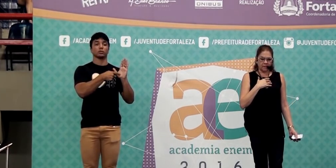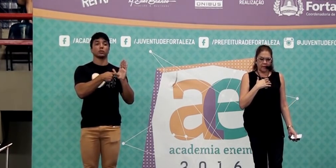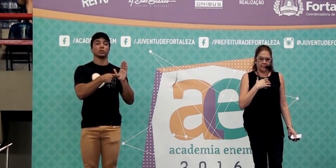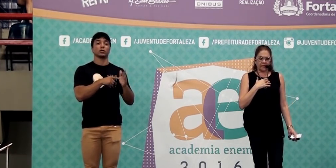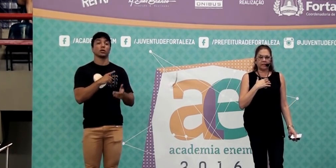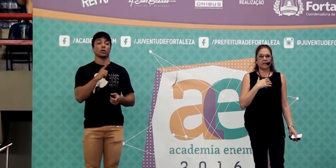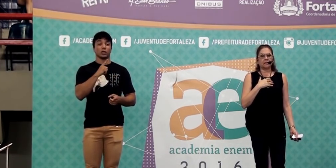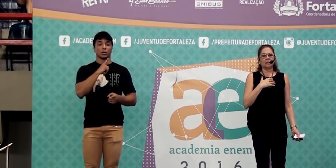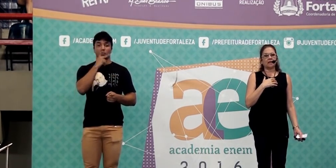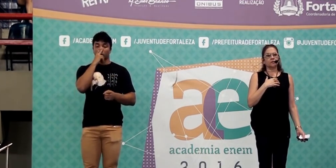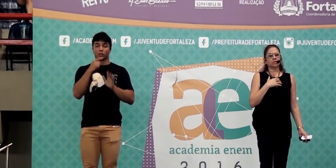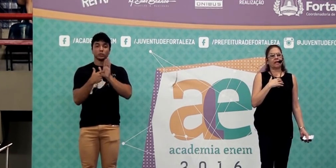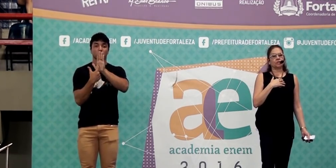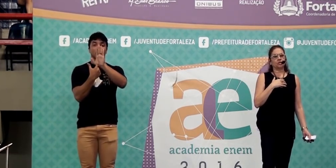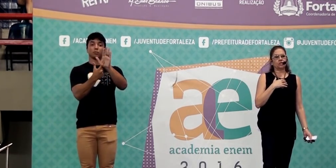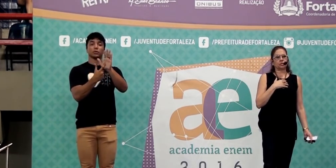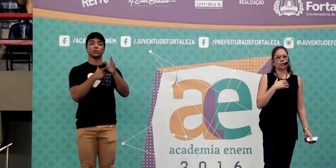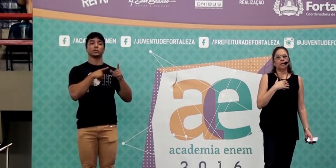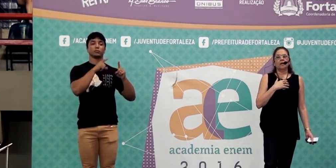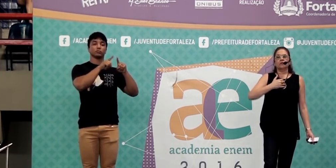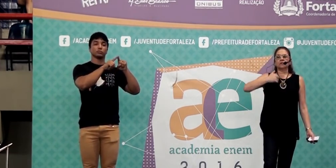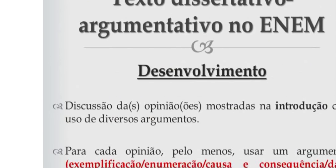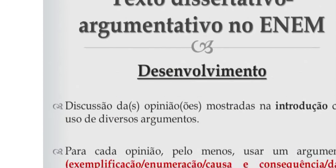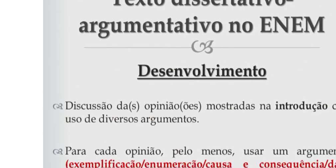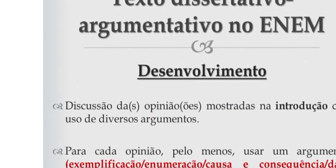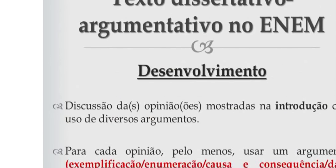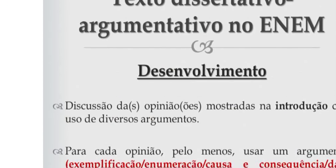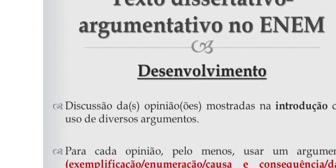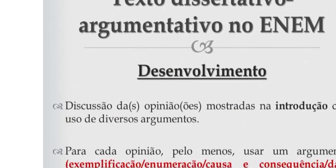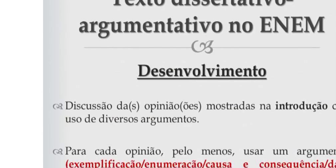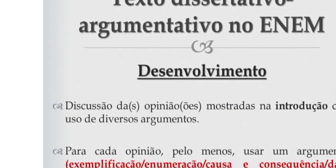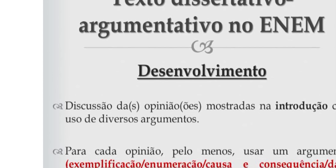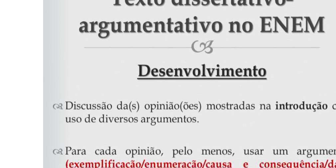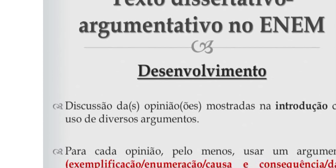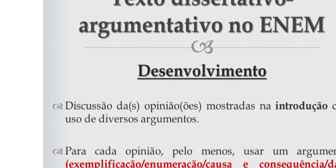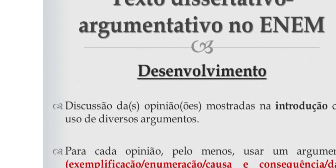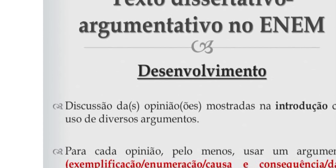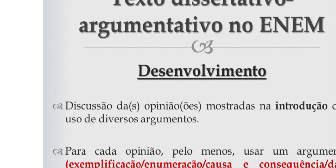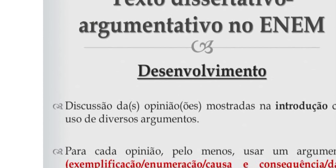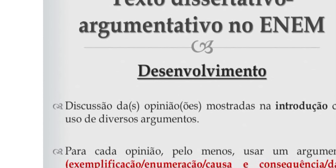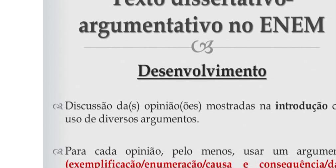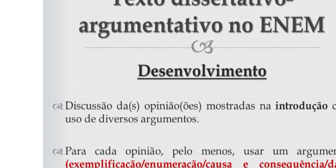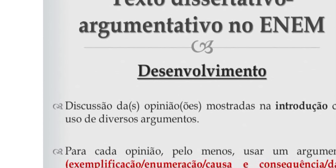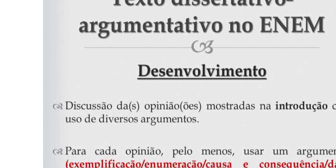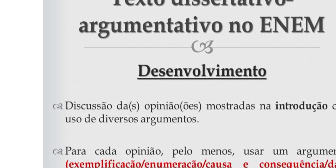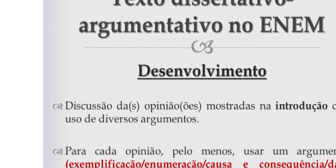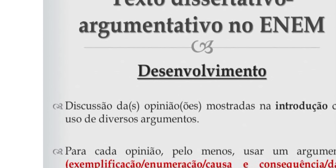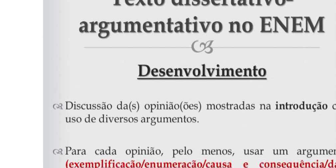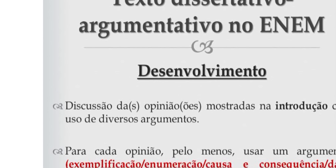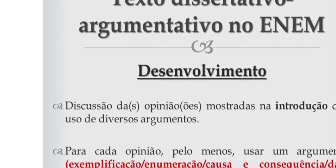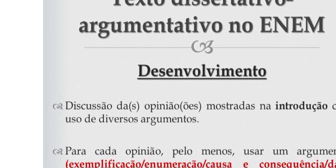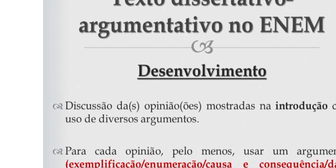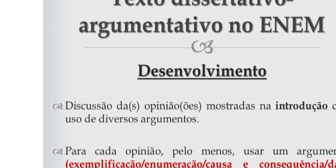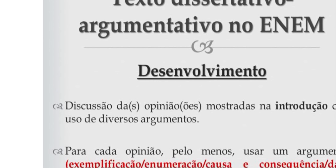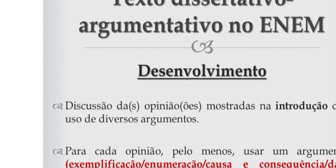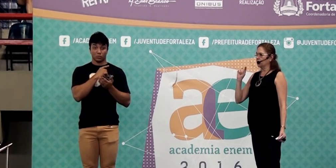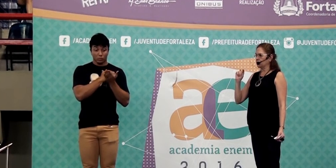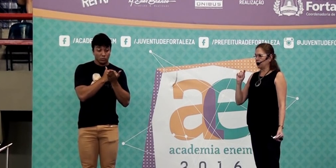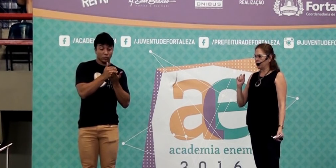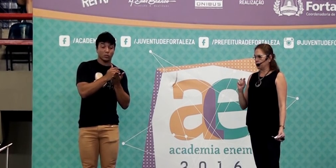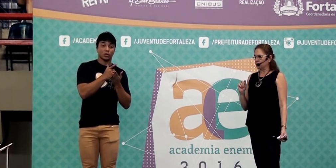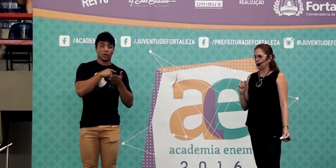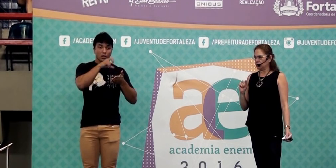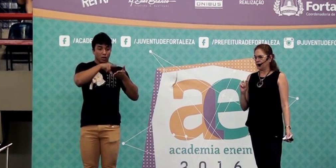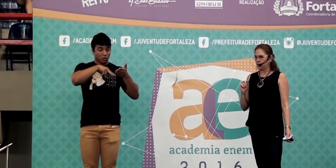Quando você apresenta dado estatístico, vocês se lembram que no início da aula de hoje eu citei que durante a leitura